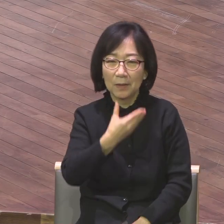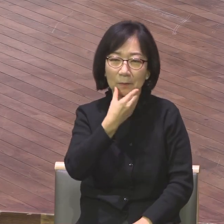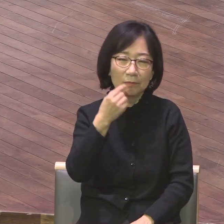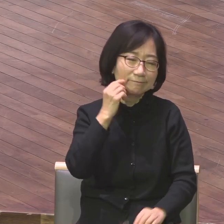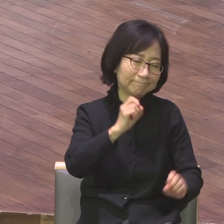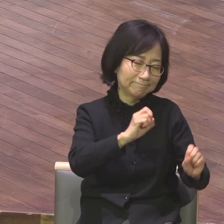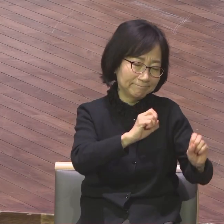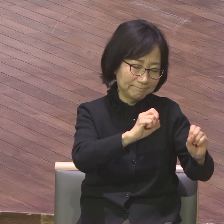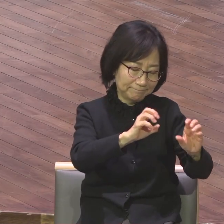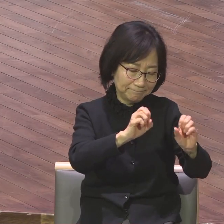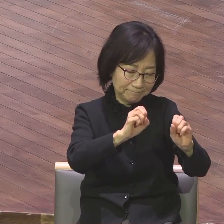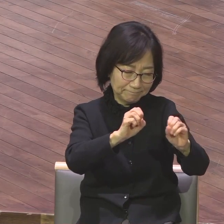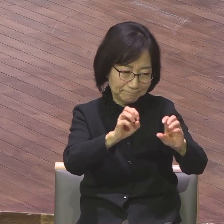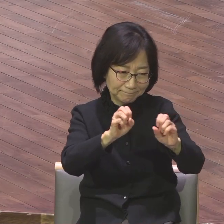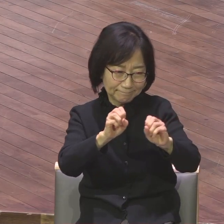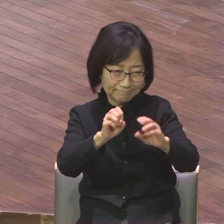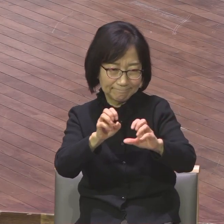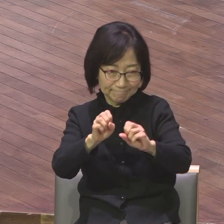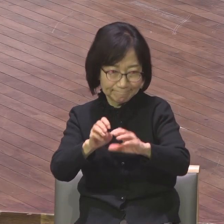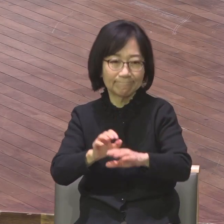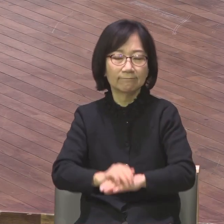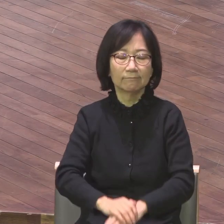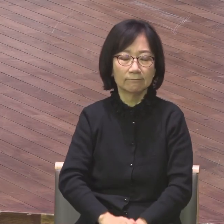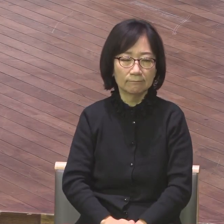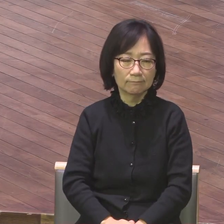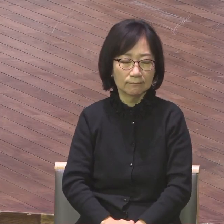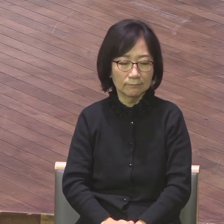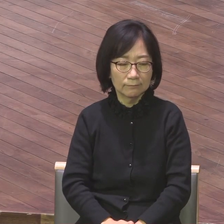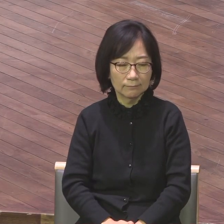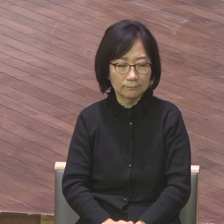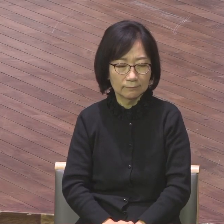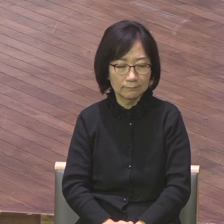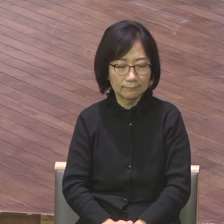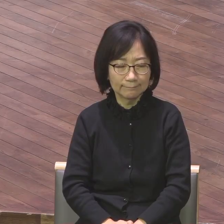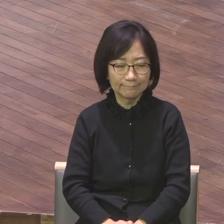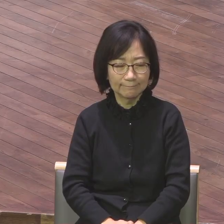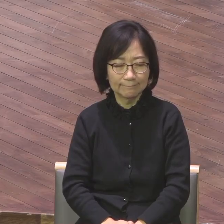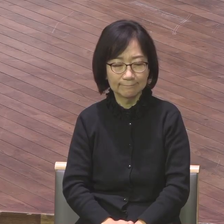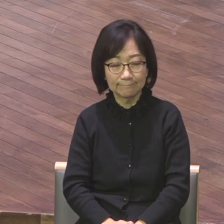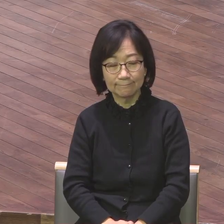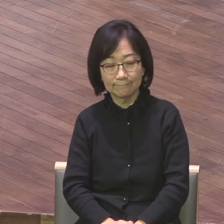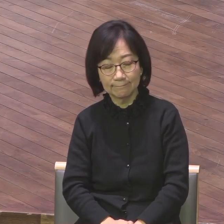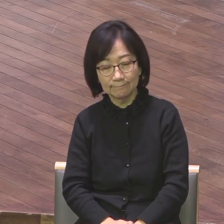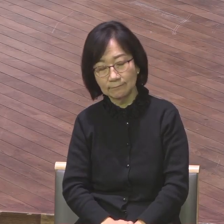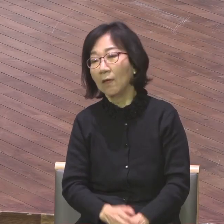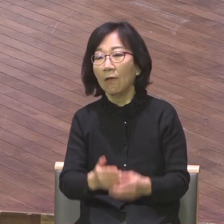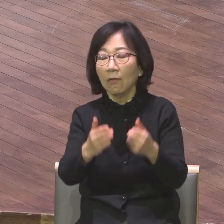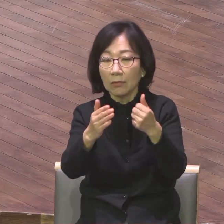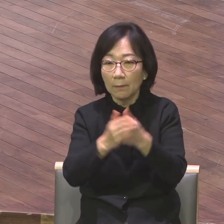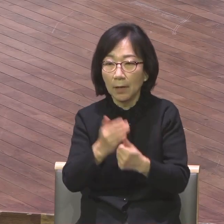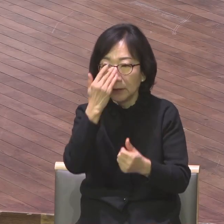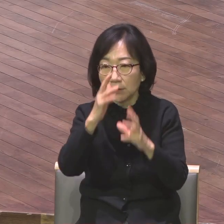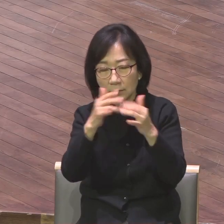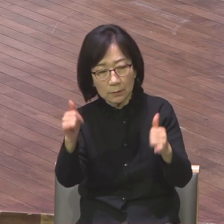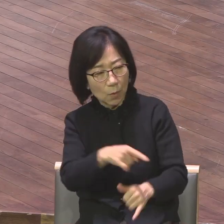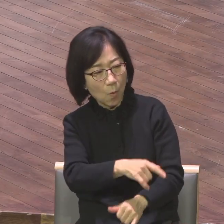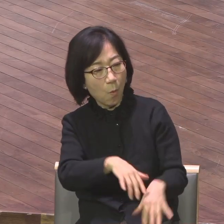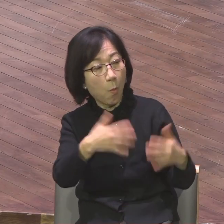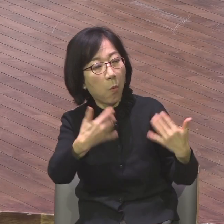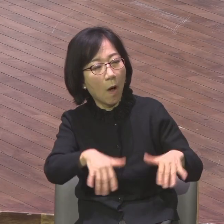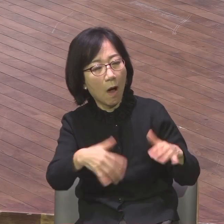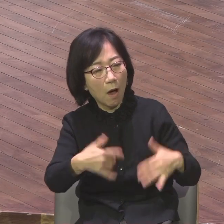그냥 점성에 가죽을 옷이 있고 그 경건 생활이 다 이스라엘 사람들이 존경할 수밖에